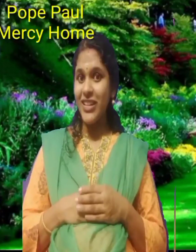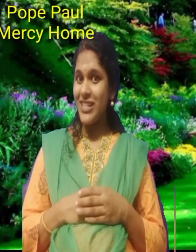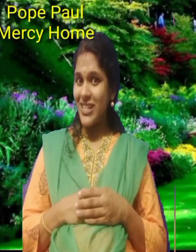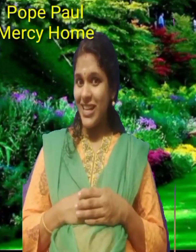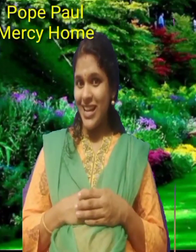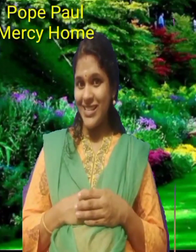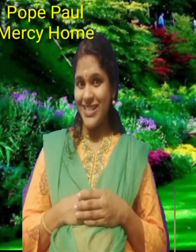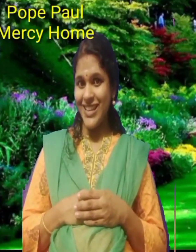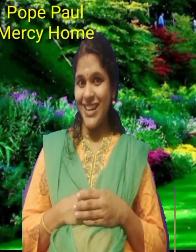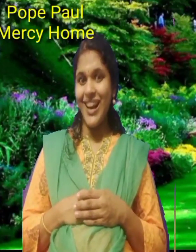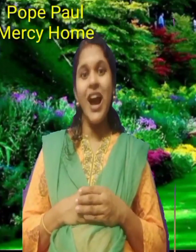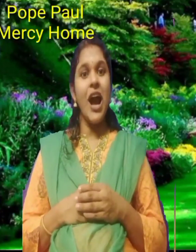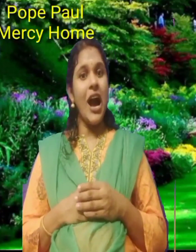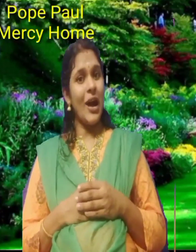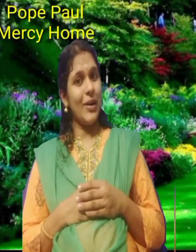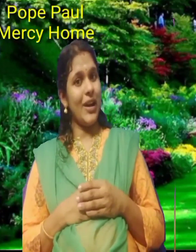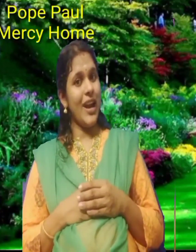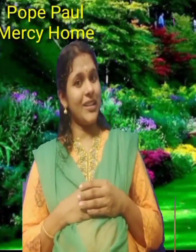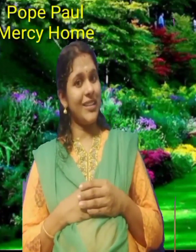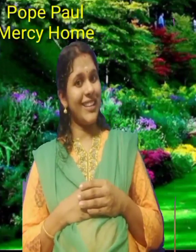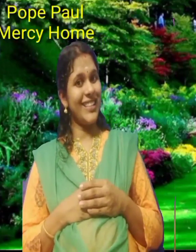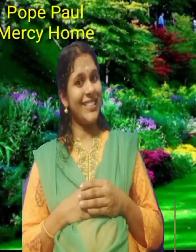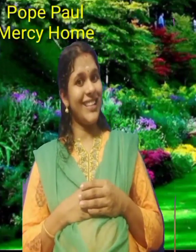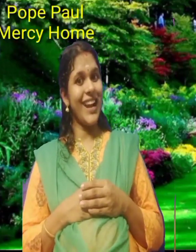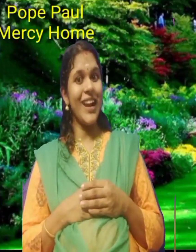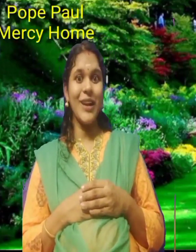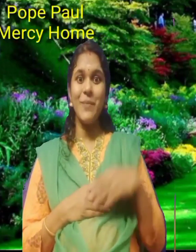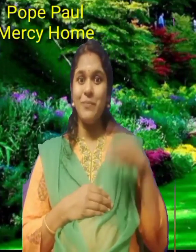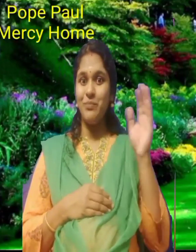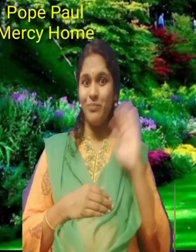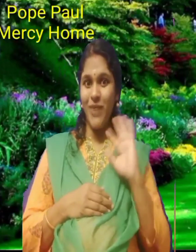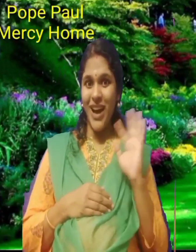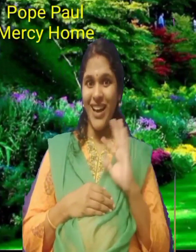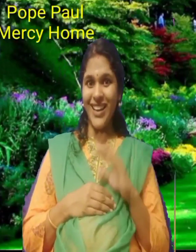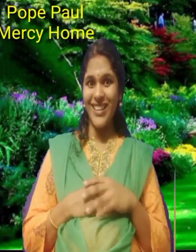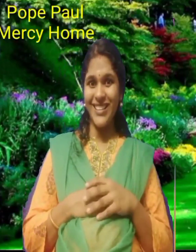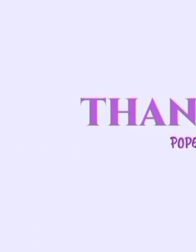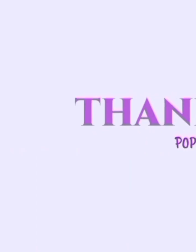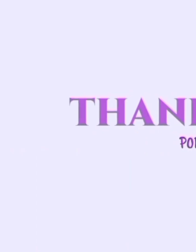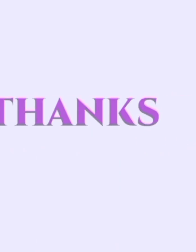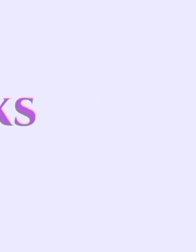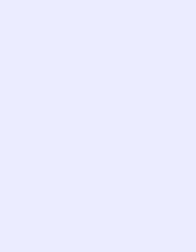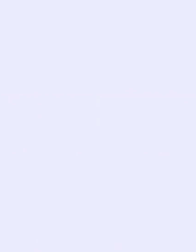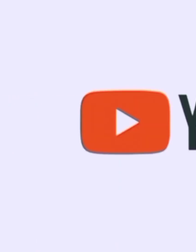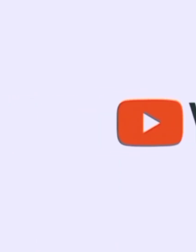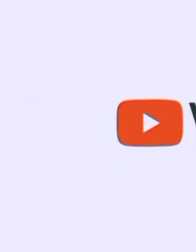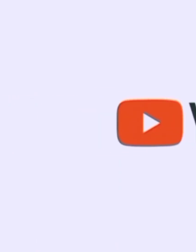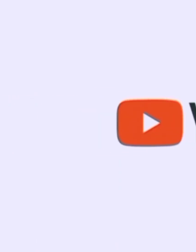വേഗം വേഗം ടീച്ചർക്ക് അയച്ചു തരിക. അടുത്ത ക്ലാസ്സിൽ കാണാം. ബൈ.